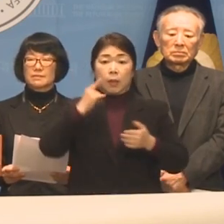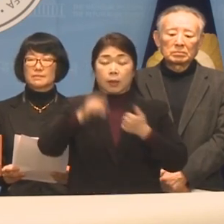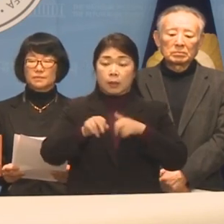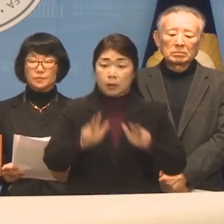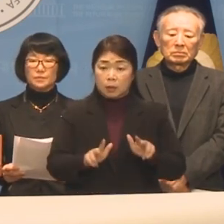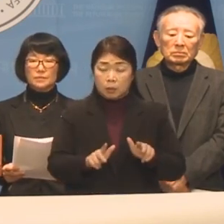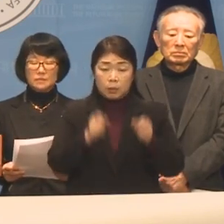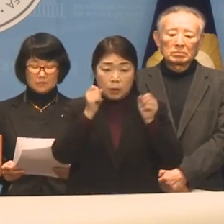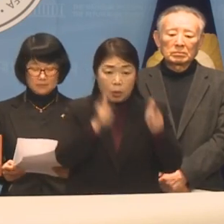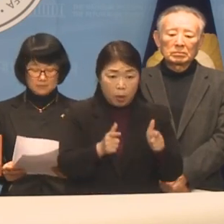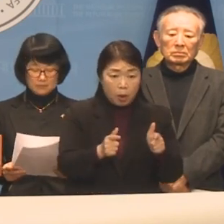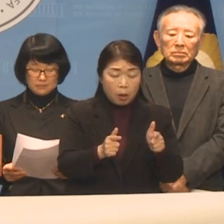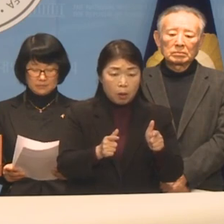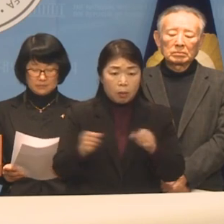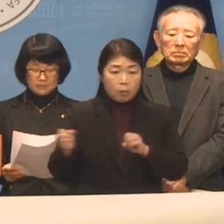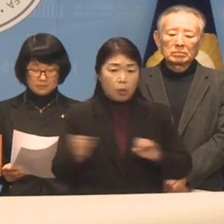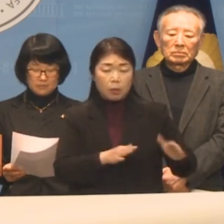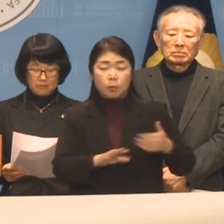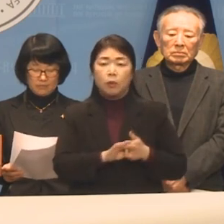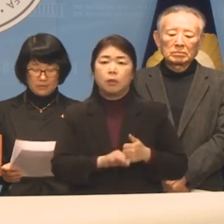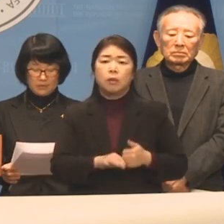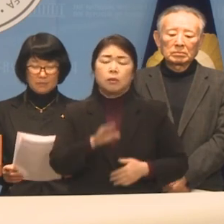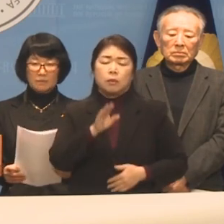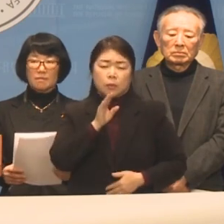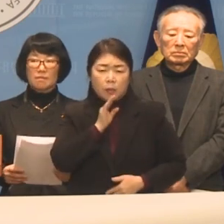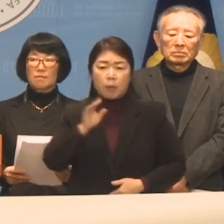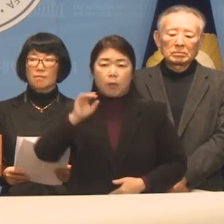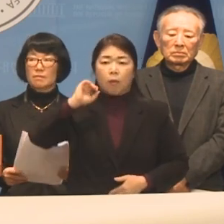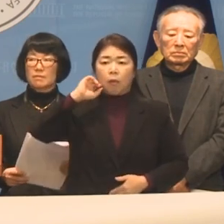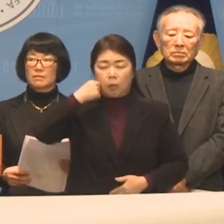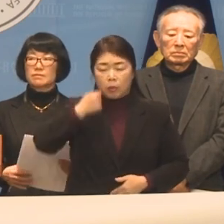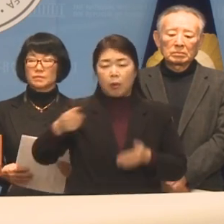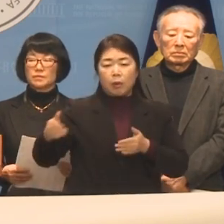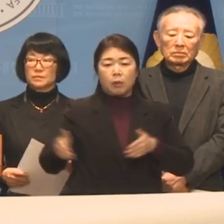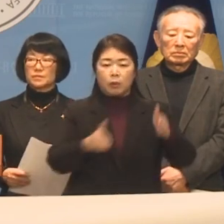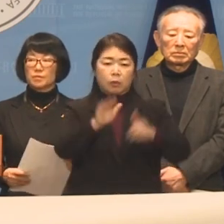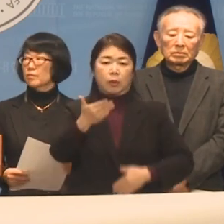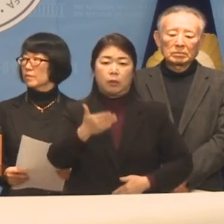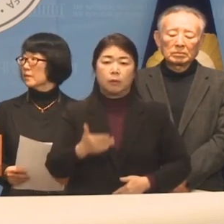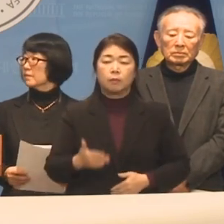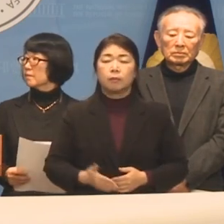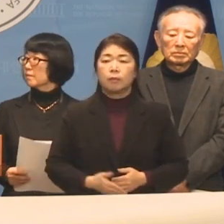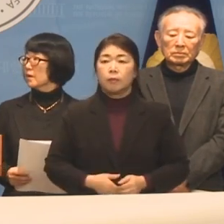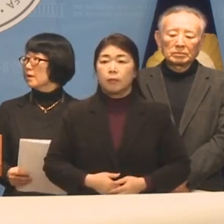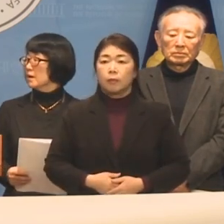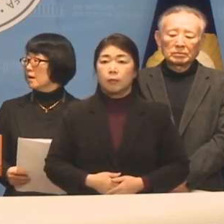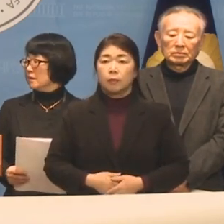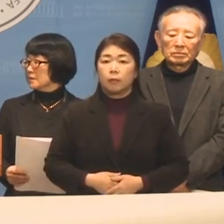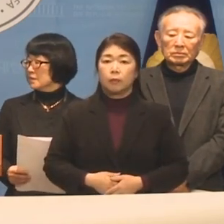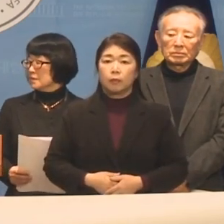진짜로 어려운 그런 국민의 갈 것임을 강력하게 호소드립니다. 감사합니다.